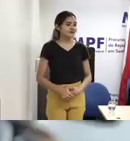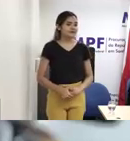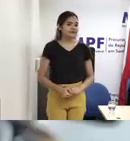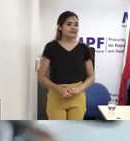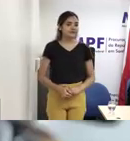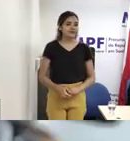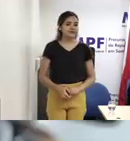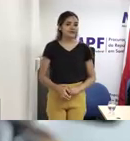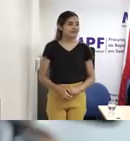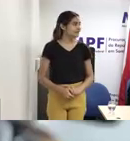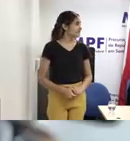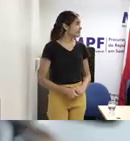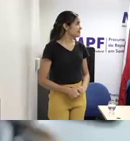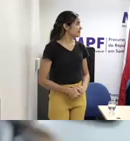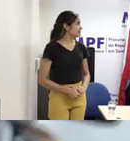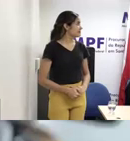aqui